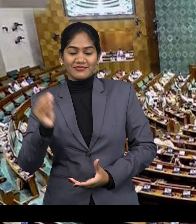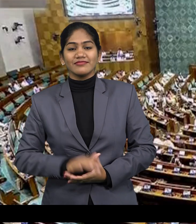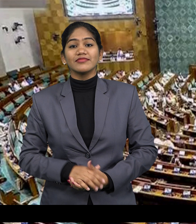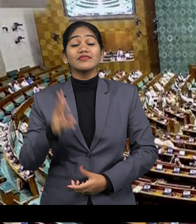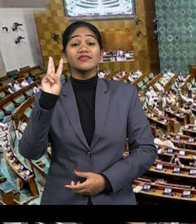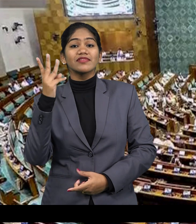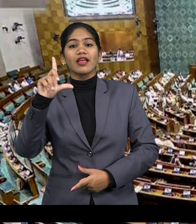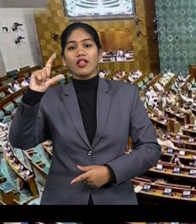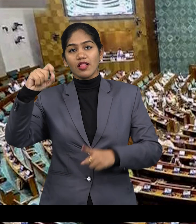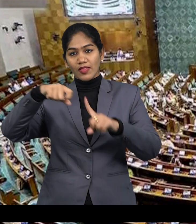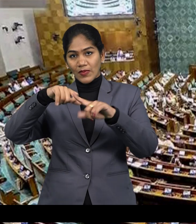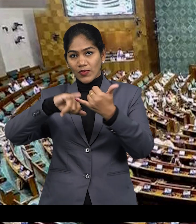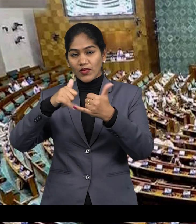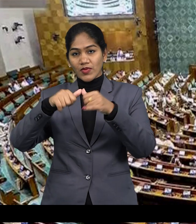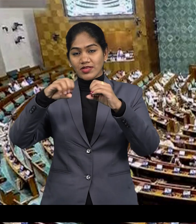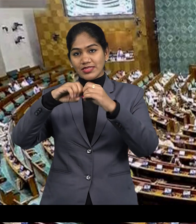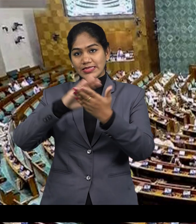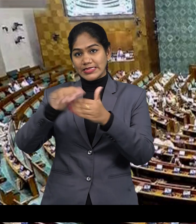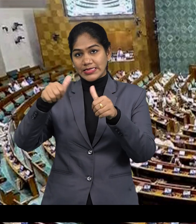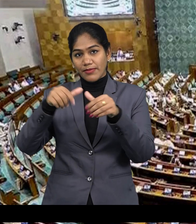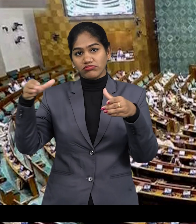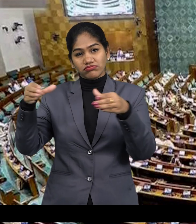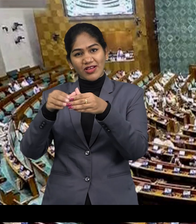లోక్సభ దిగువ సభ.